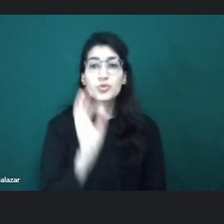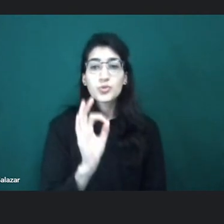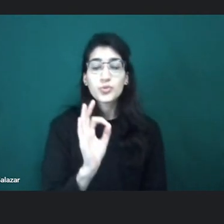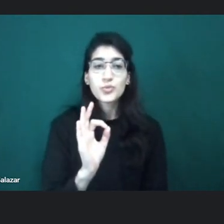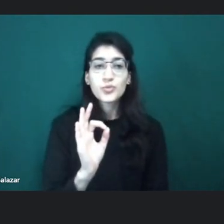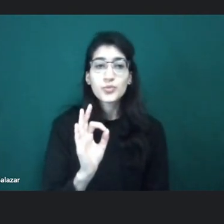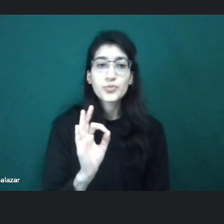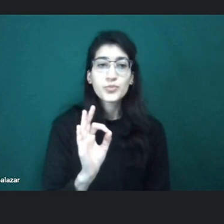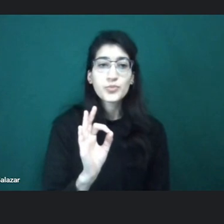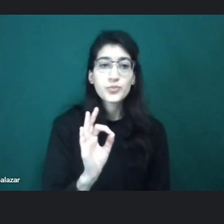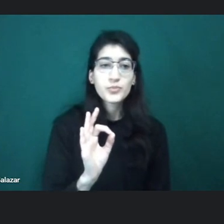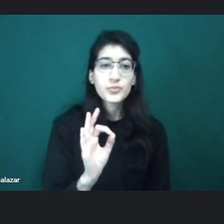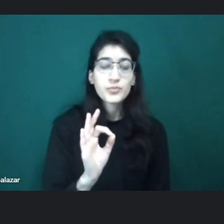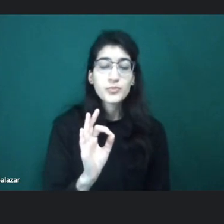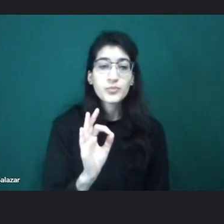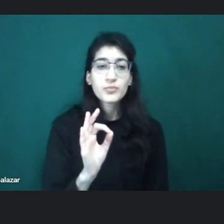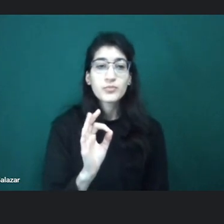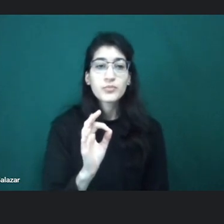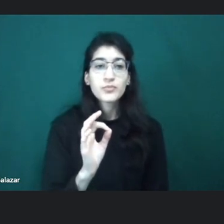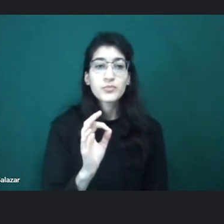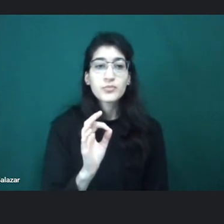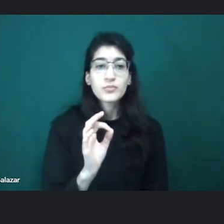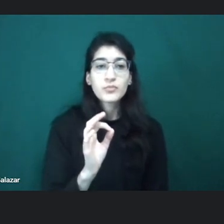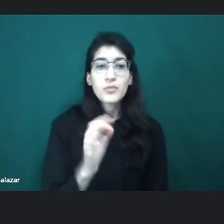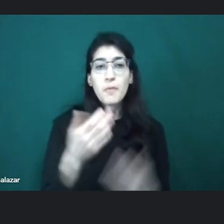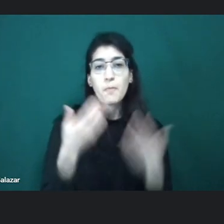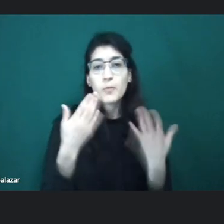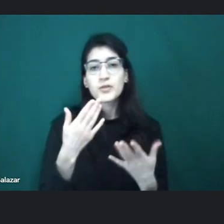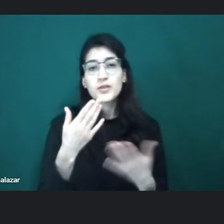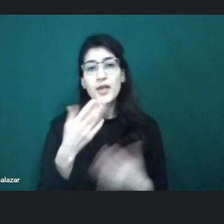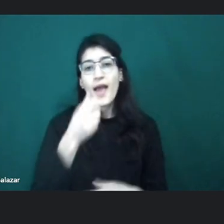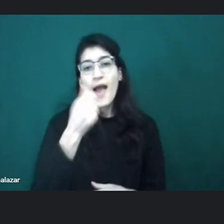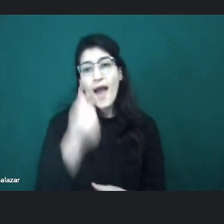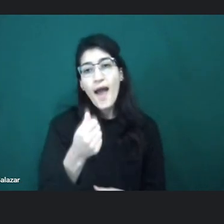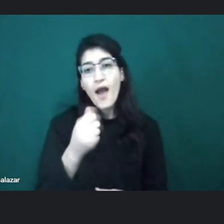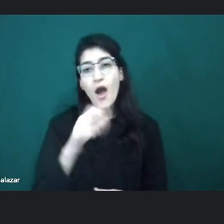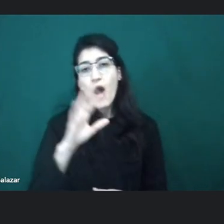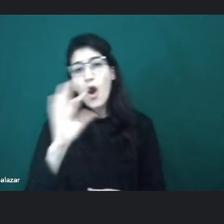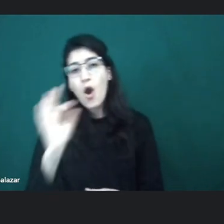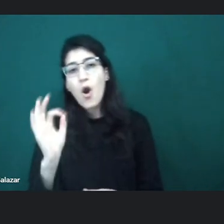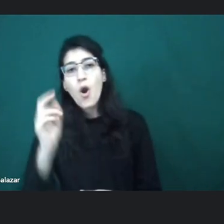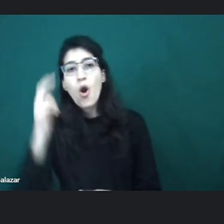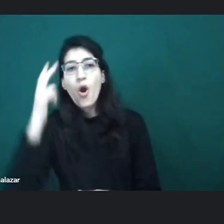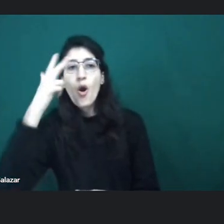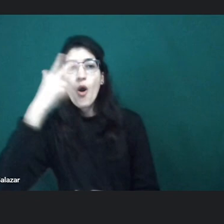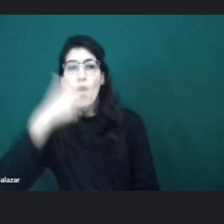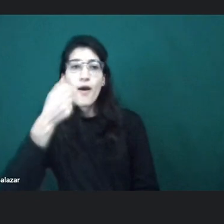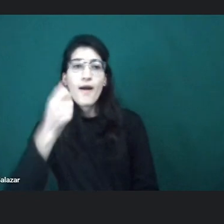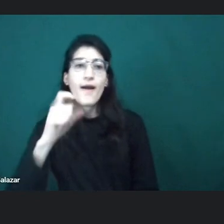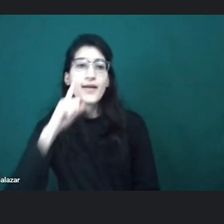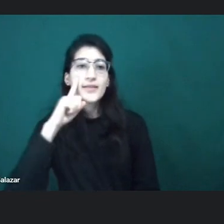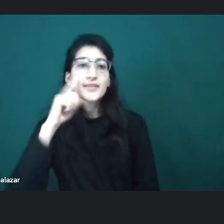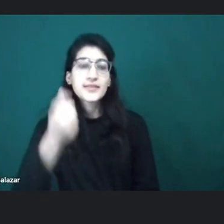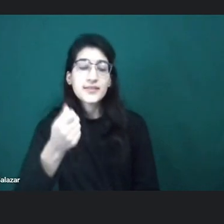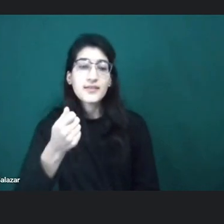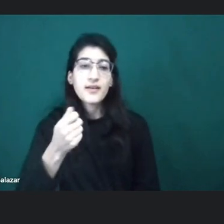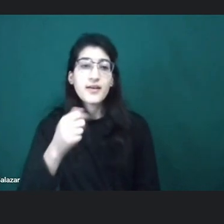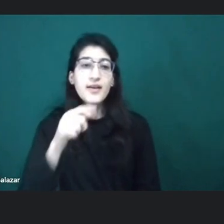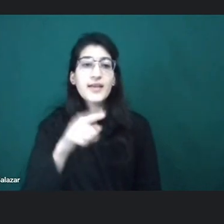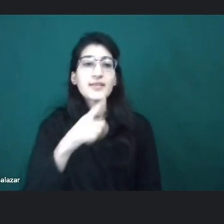quiere decir, una de las cosas es a o hacia. Ese words lo que indica es un